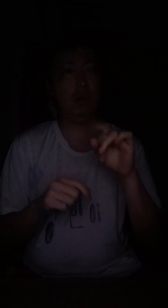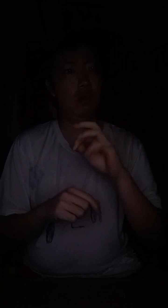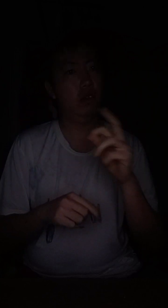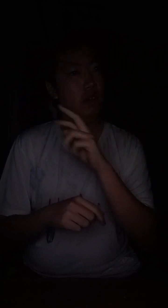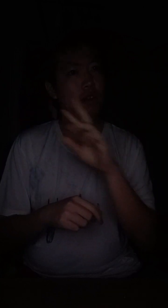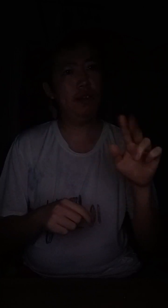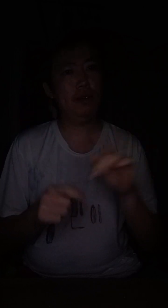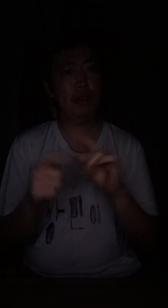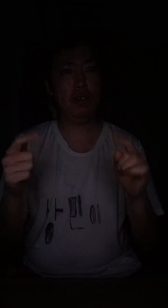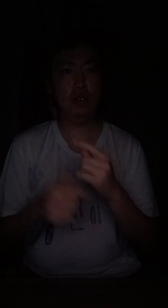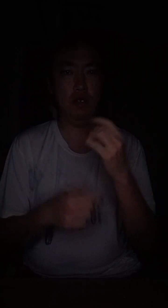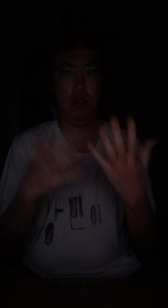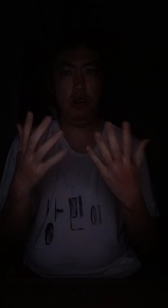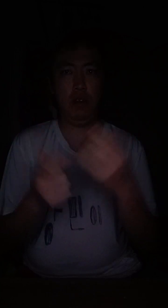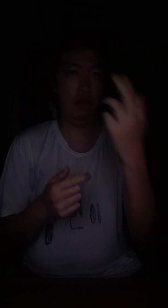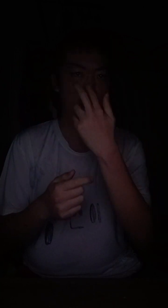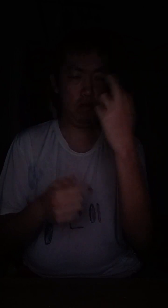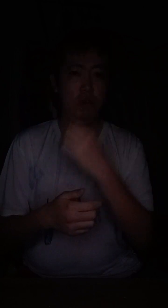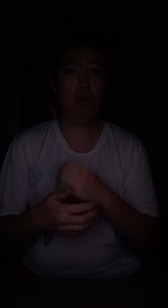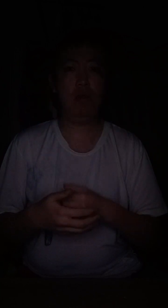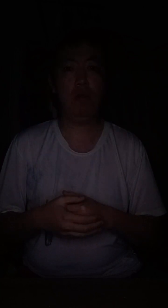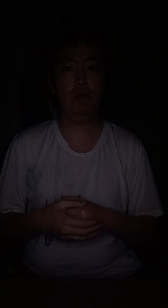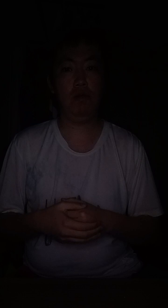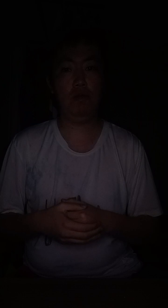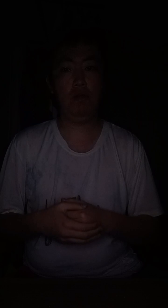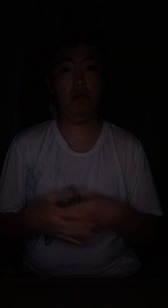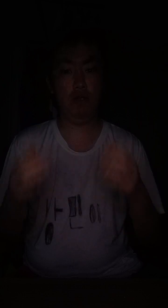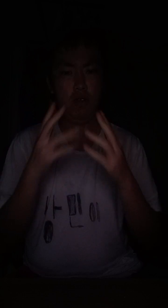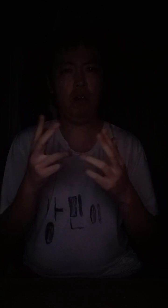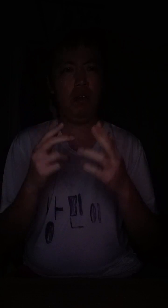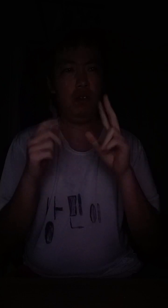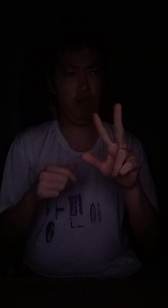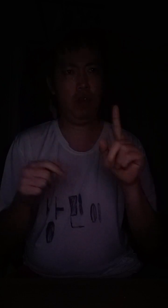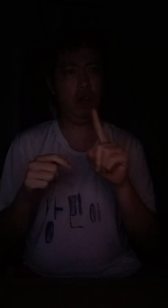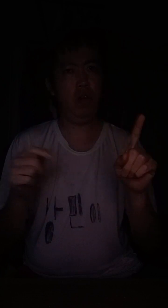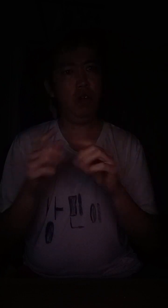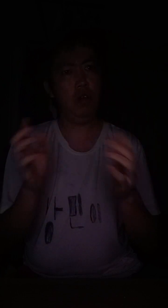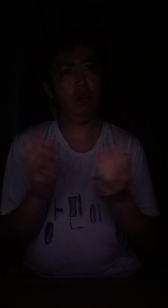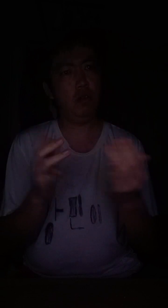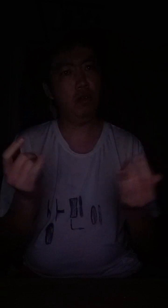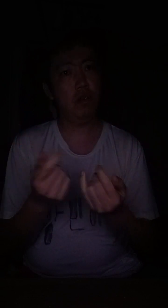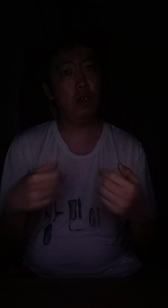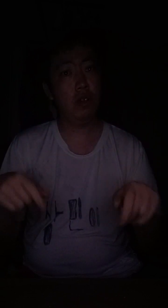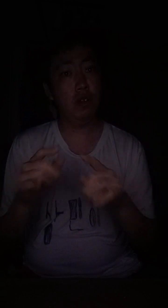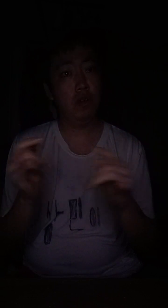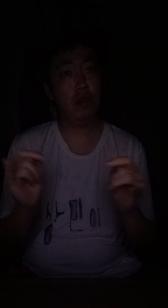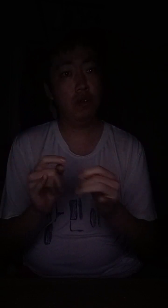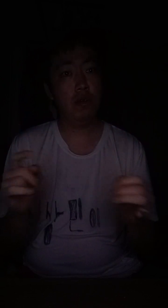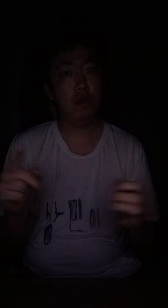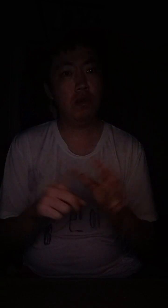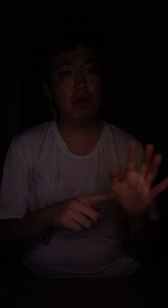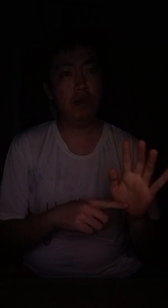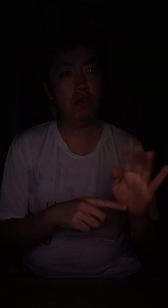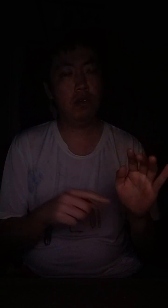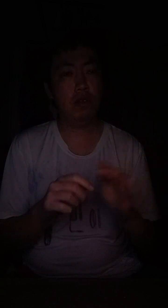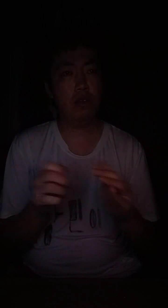사거리 먹자골목 10곳을 둘러봤습니다. 3곳 중 한 곳이 남녀 공용 화장실로 구조 역시 사건이 발생한 화장실과